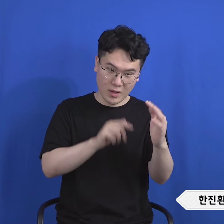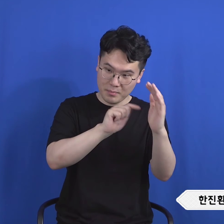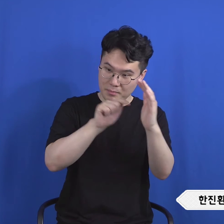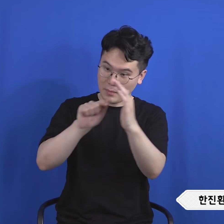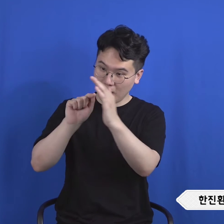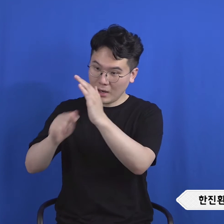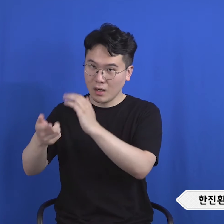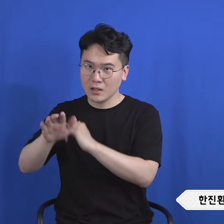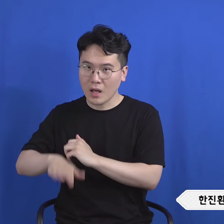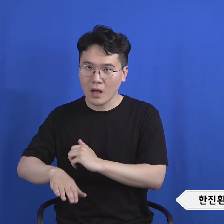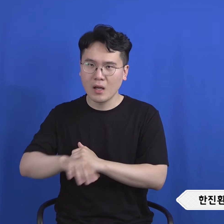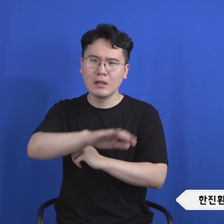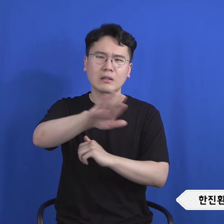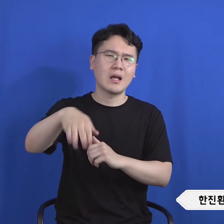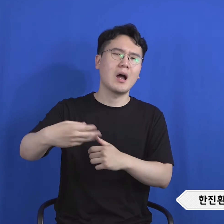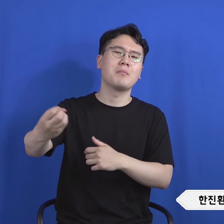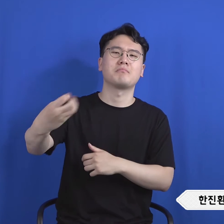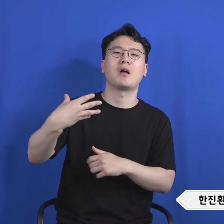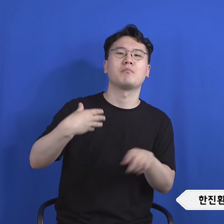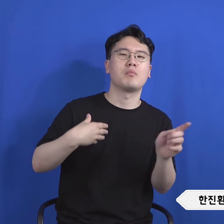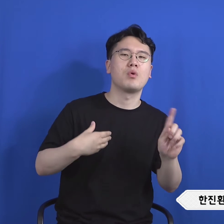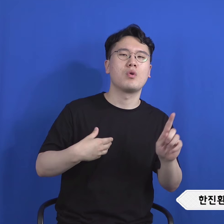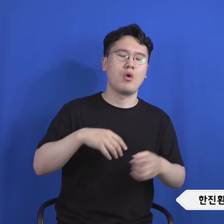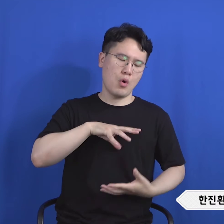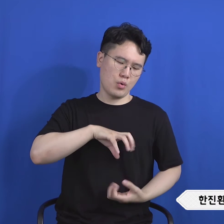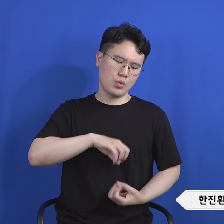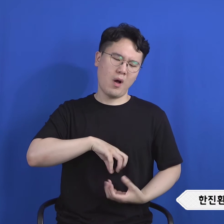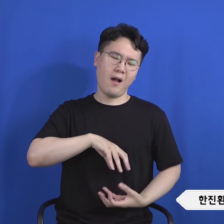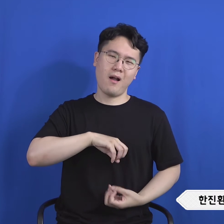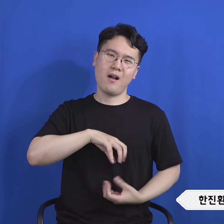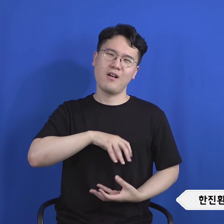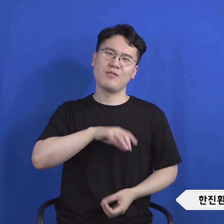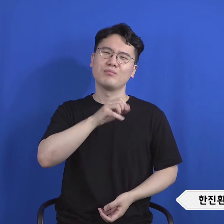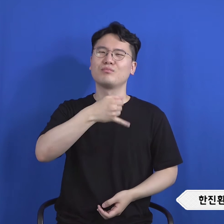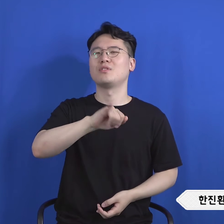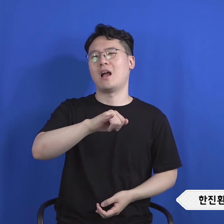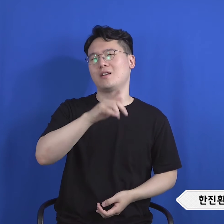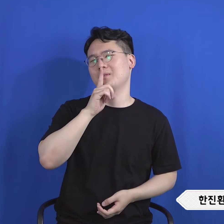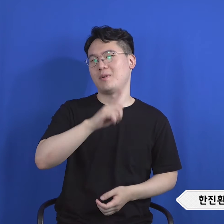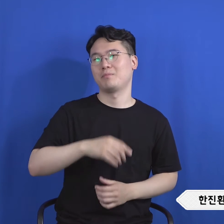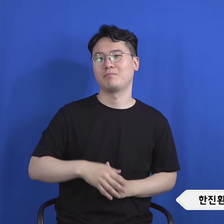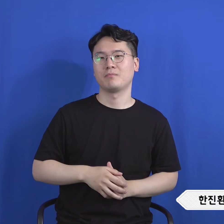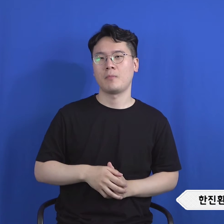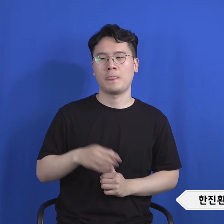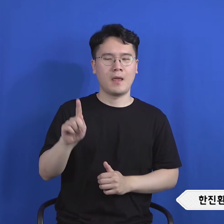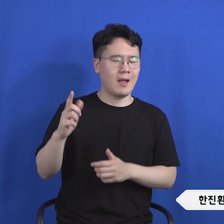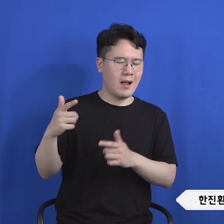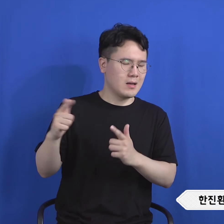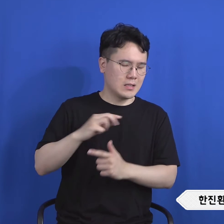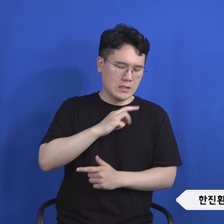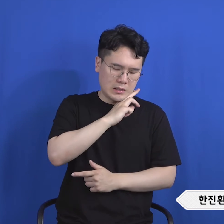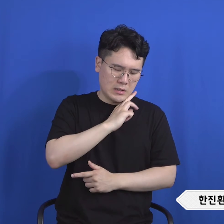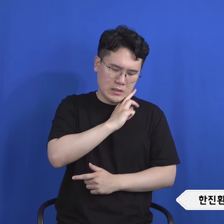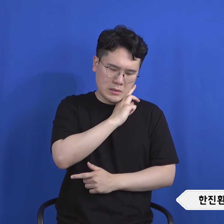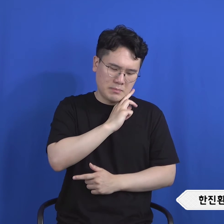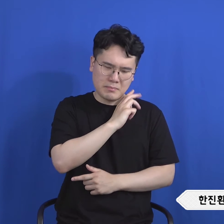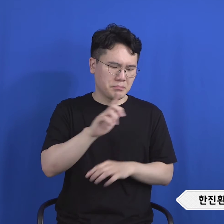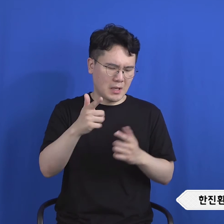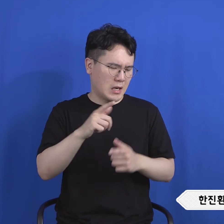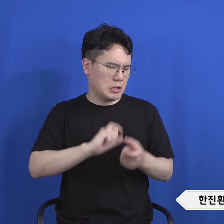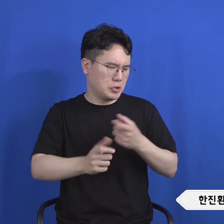다 소화불량이라고 합니다. 그런데 이 사람은 그게 아닐 거야 하면서 인터넷을 막